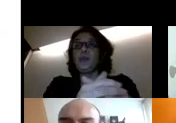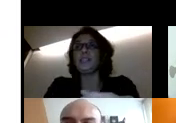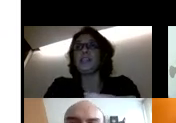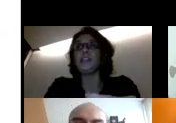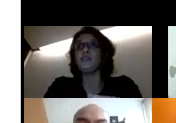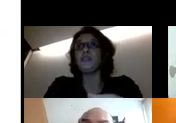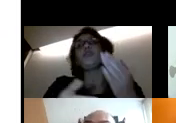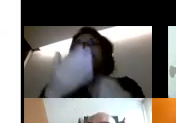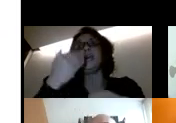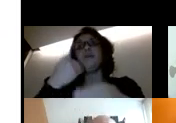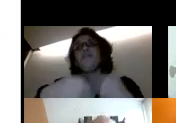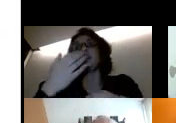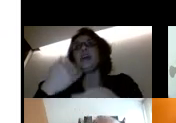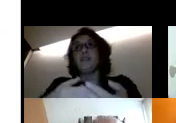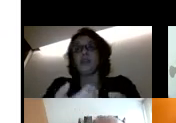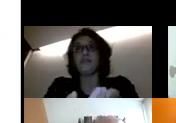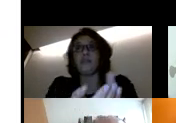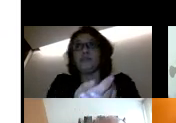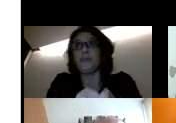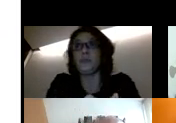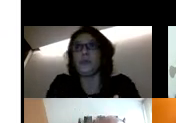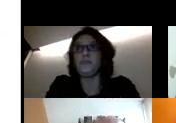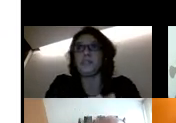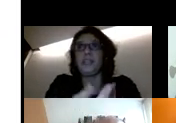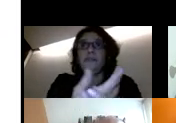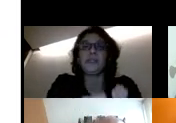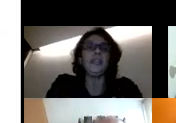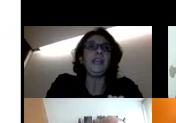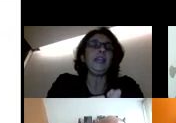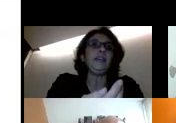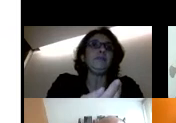lingüísticos que pudiera tener el otro, podría modificar de alguna forma su propio